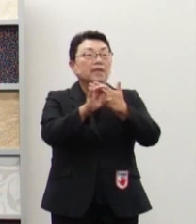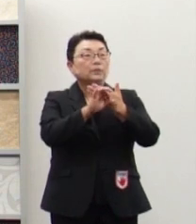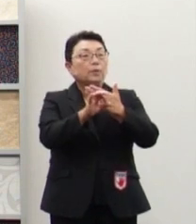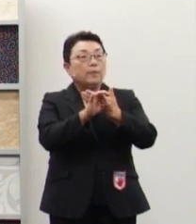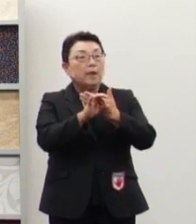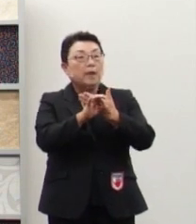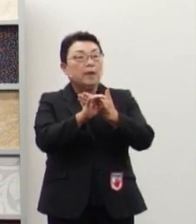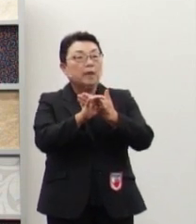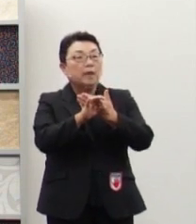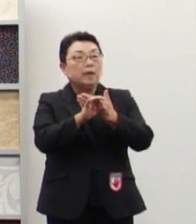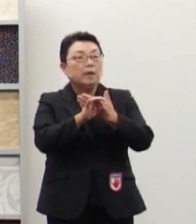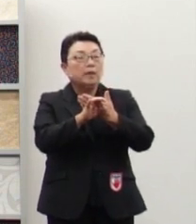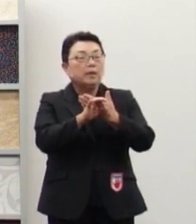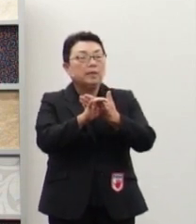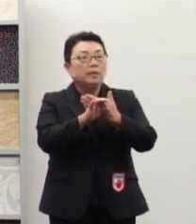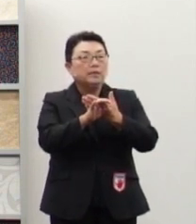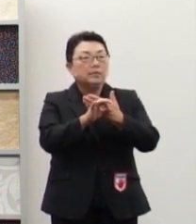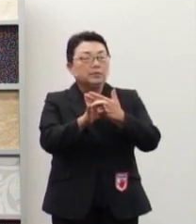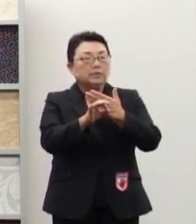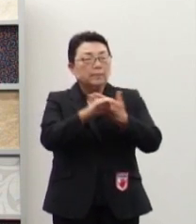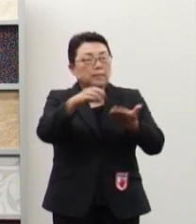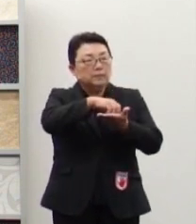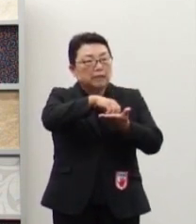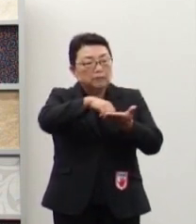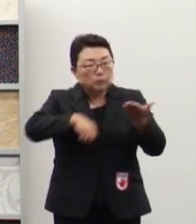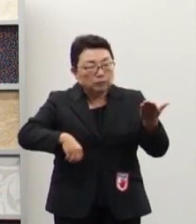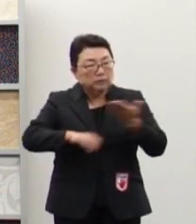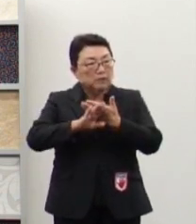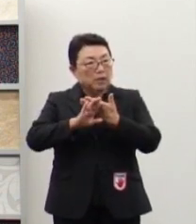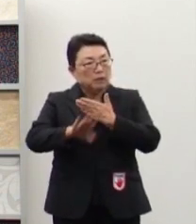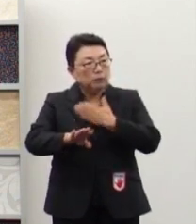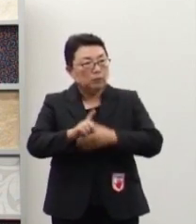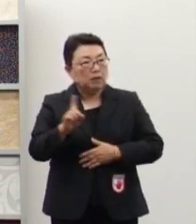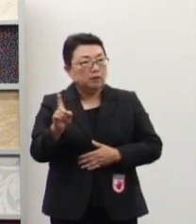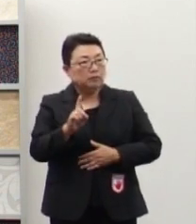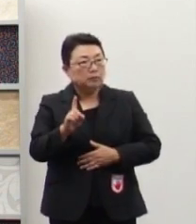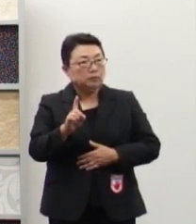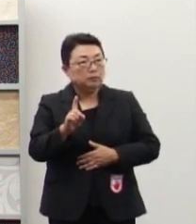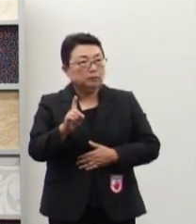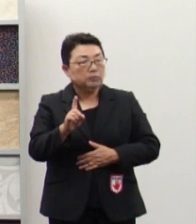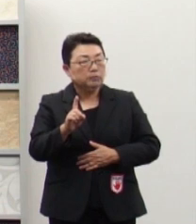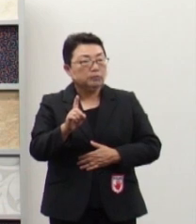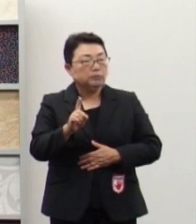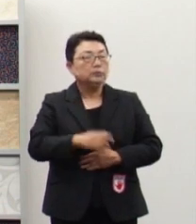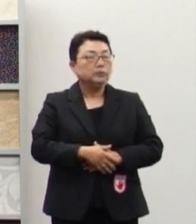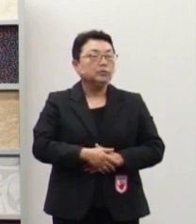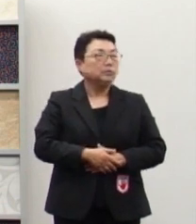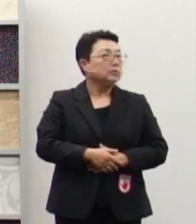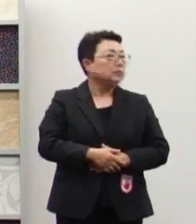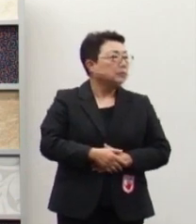の場所で、会食をしたとかそういった場合はこれまで通り濃厚接触者とかですか。